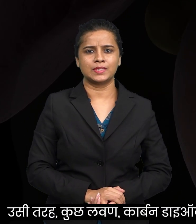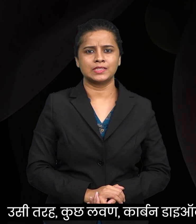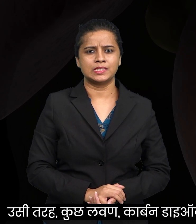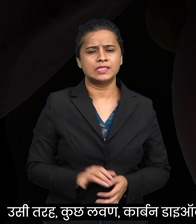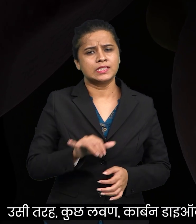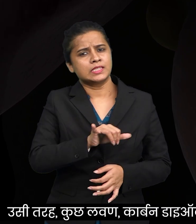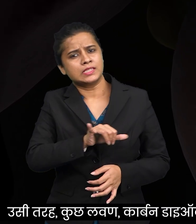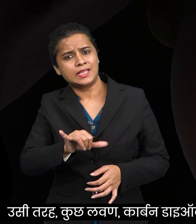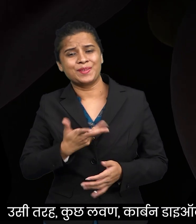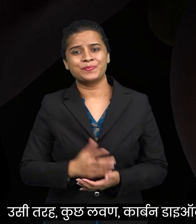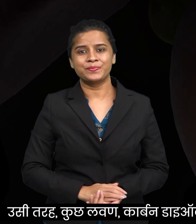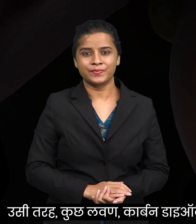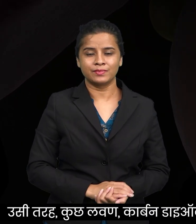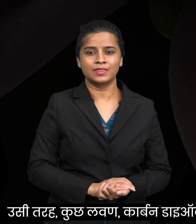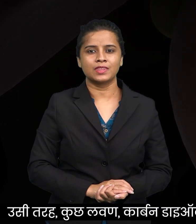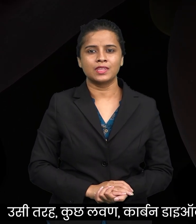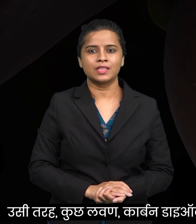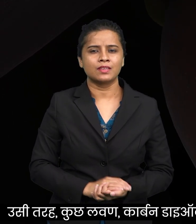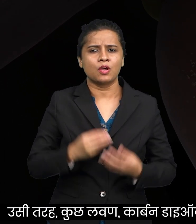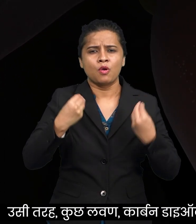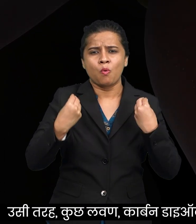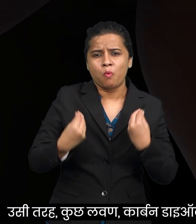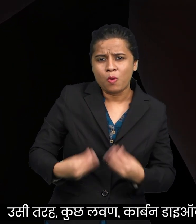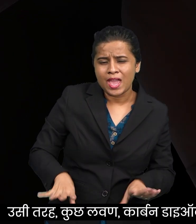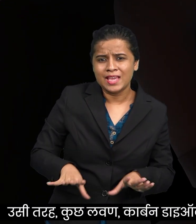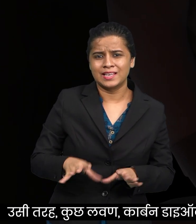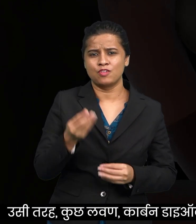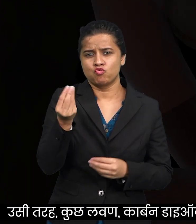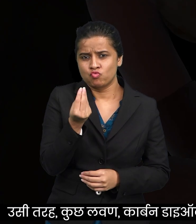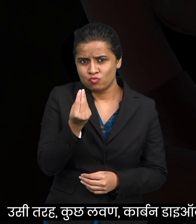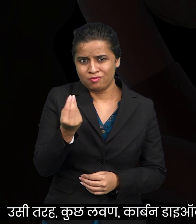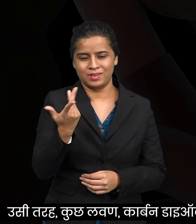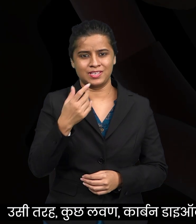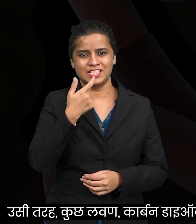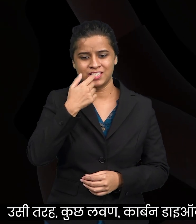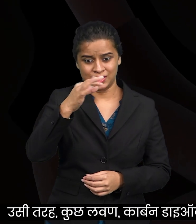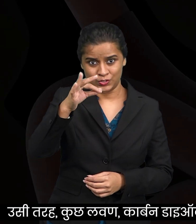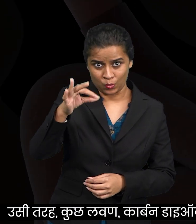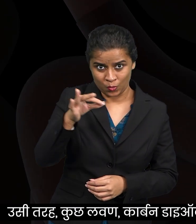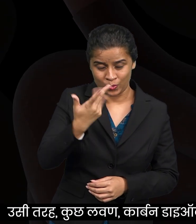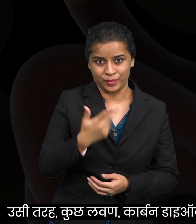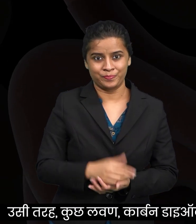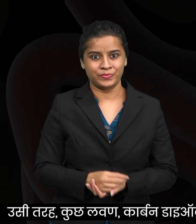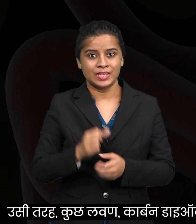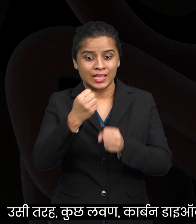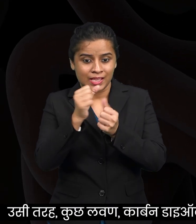उसी तरह कुछ लवण, कार्बोहाइड्रेट्स जैसे गैसों और यहाँ तक कि